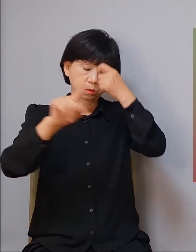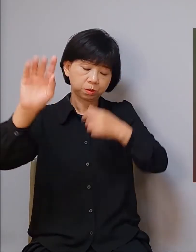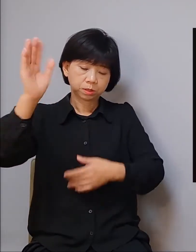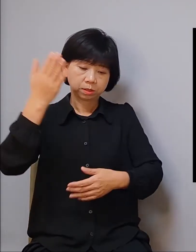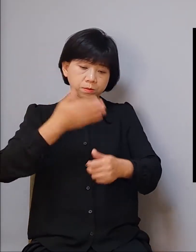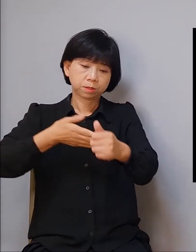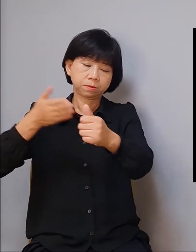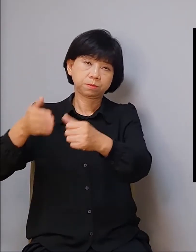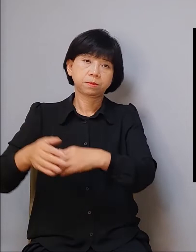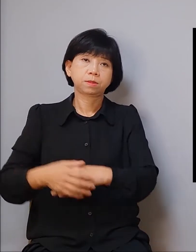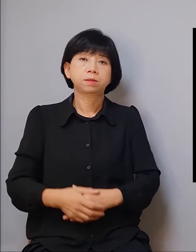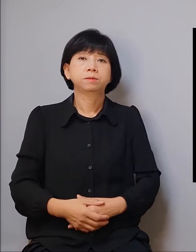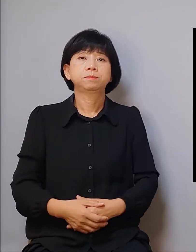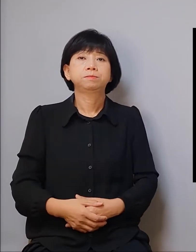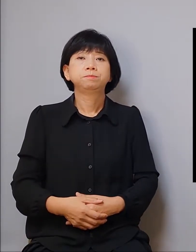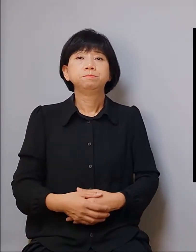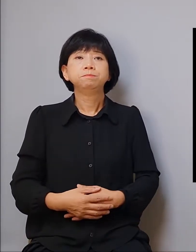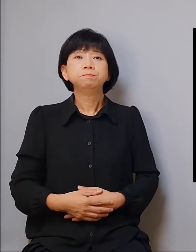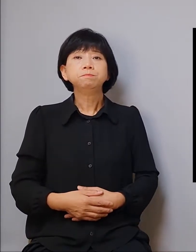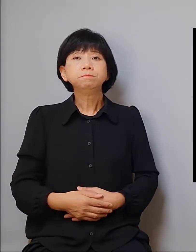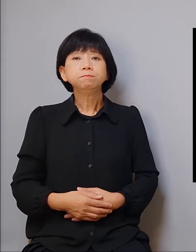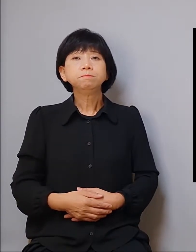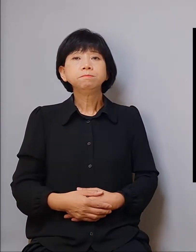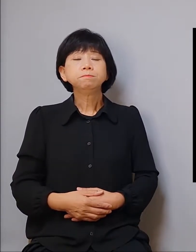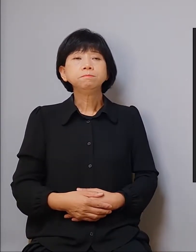되시기 바랍니다.